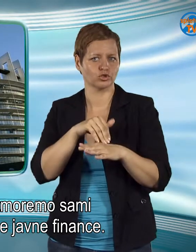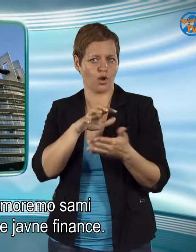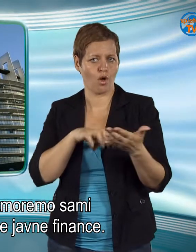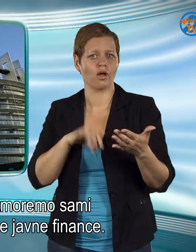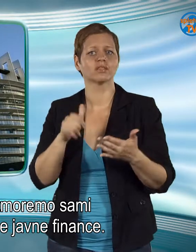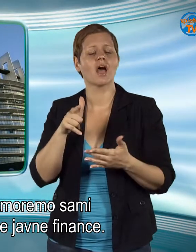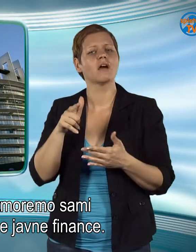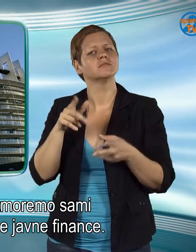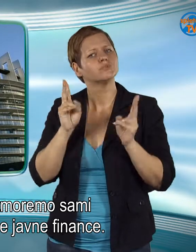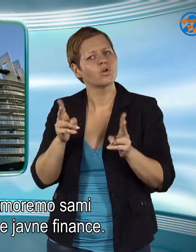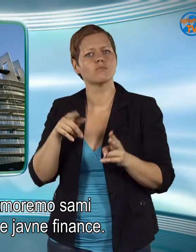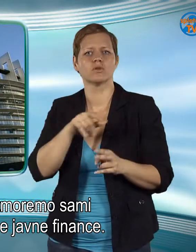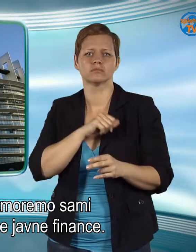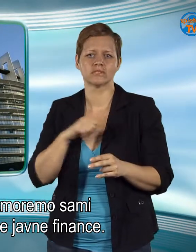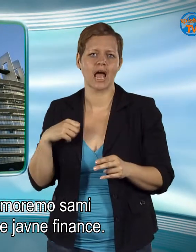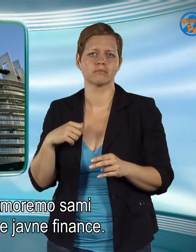sami konsolidirati svoje javne finance.